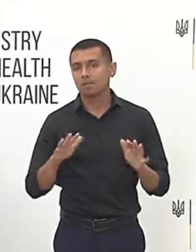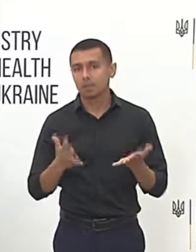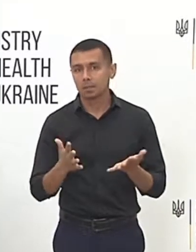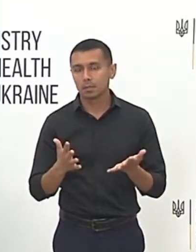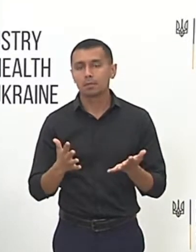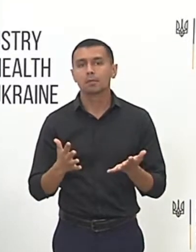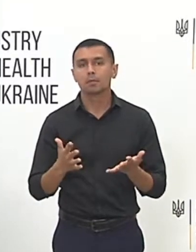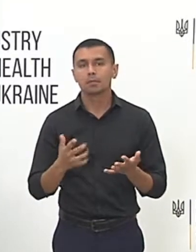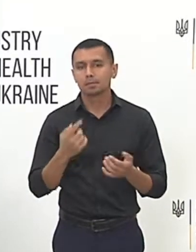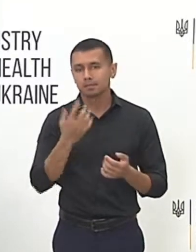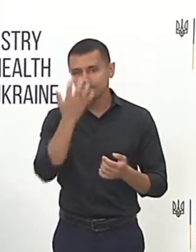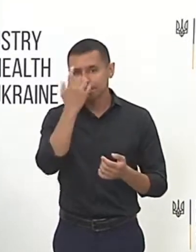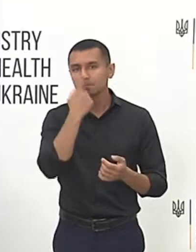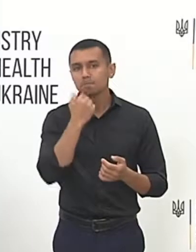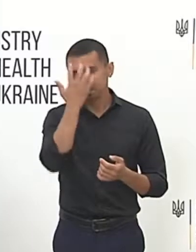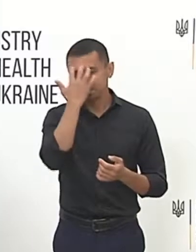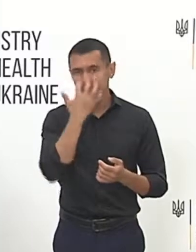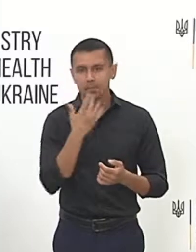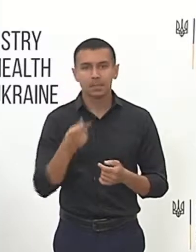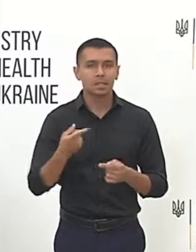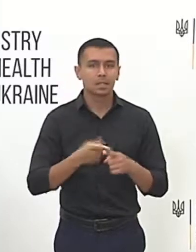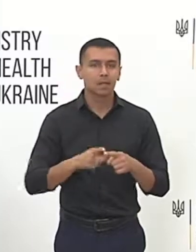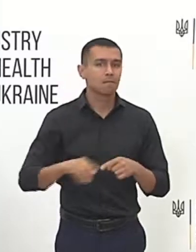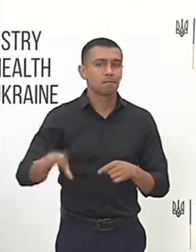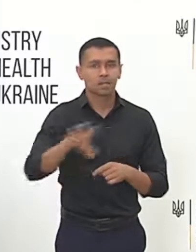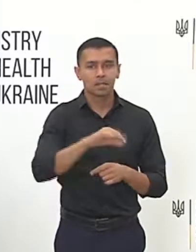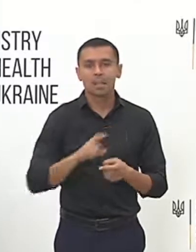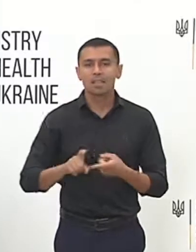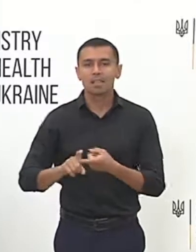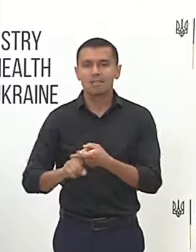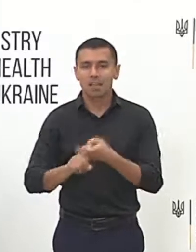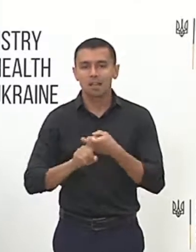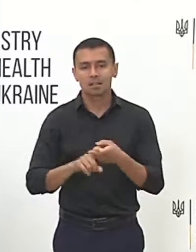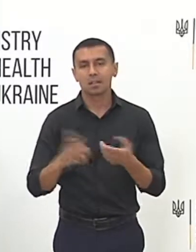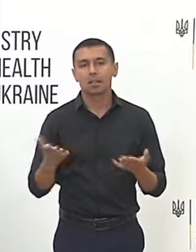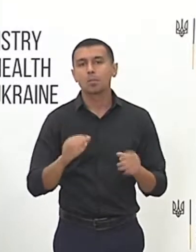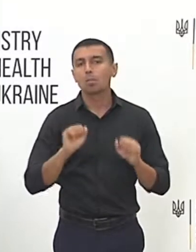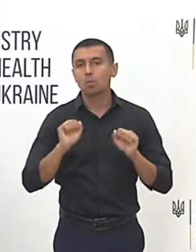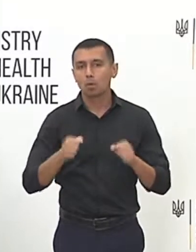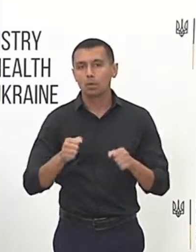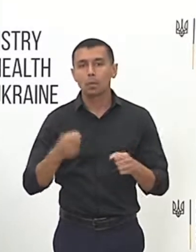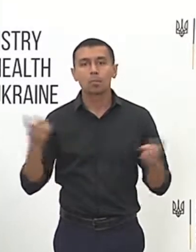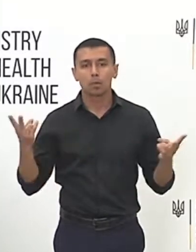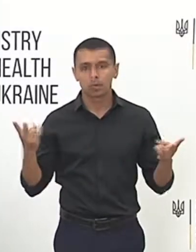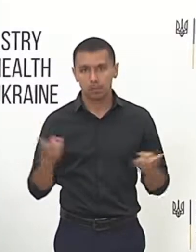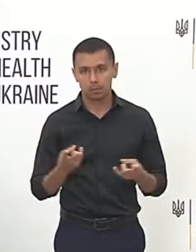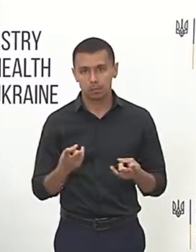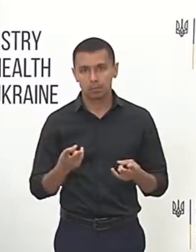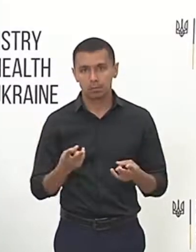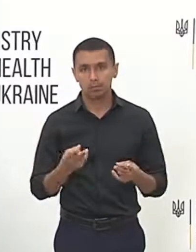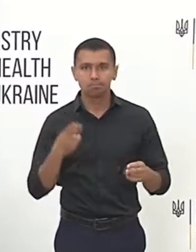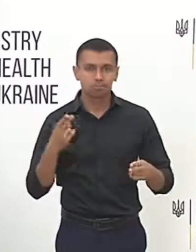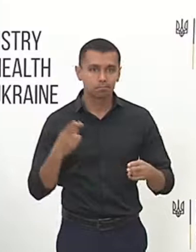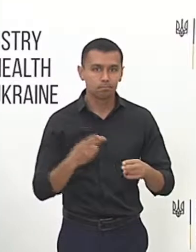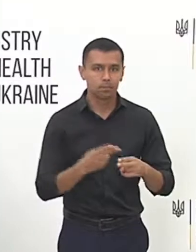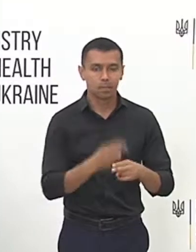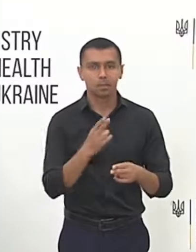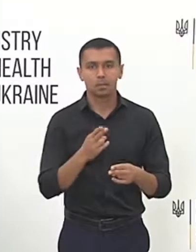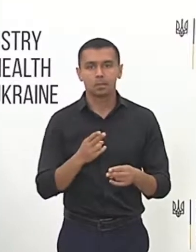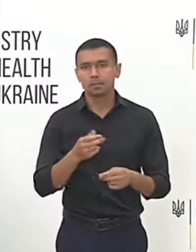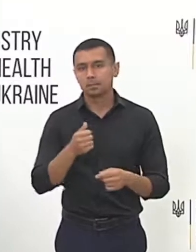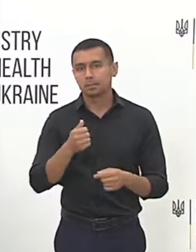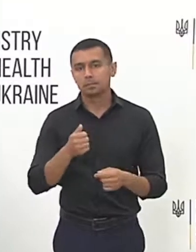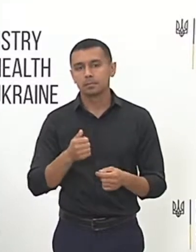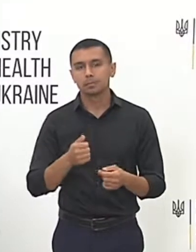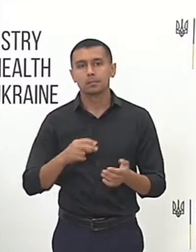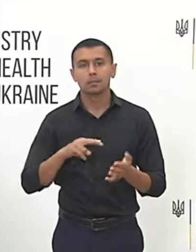випадків краснухи. Це все інфекції, які можна і потрібно запобігати шляхом